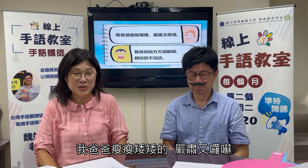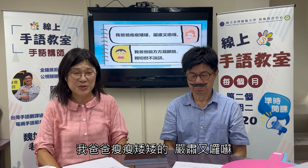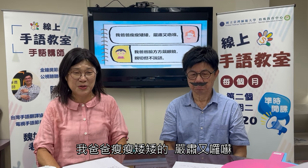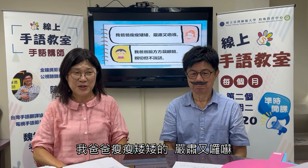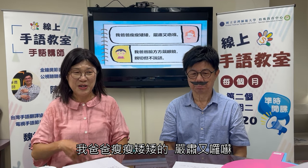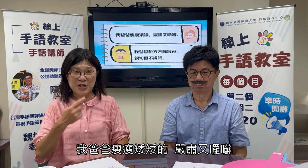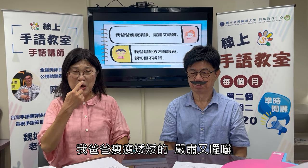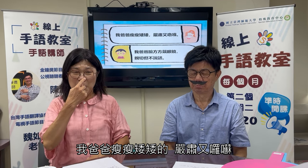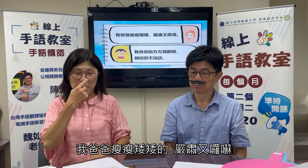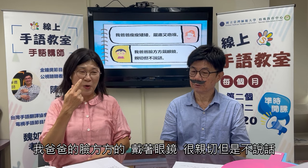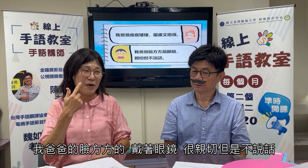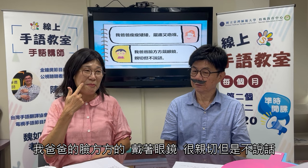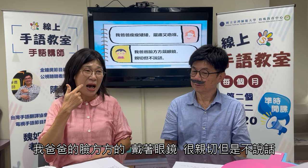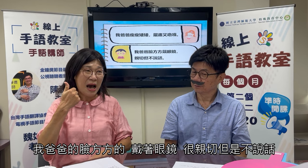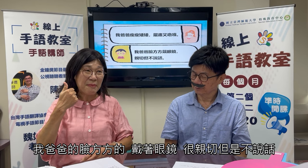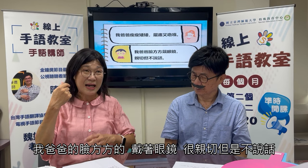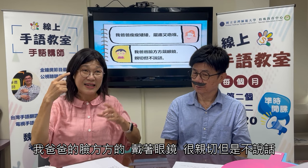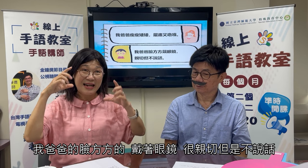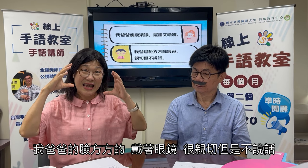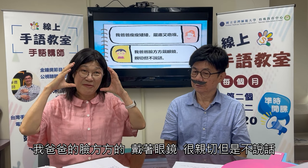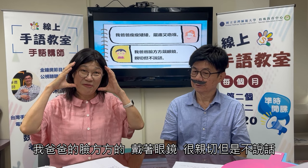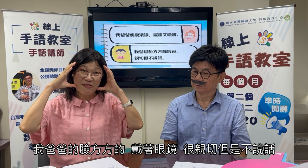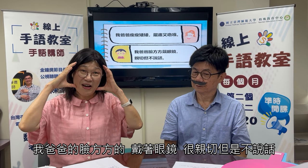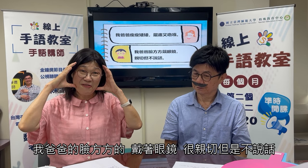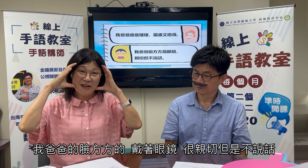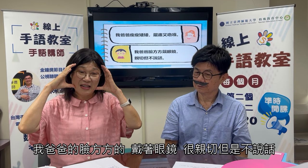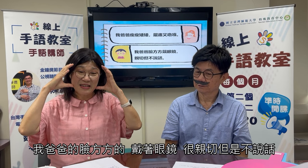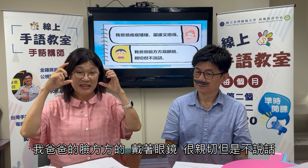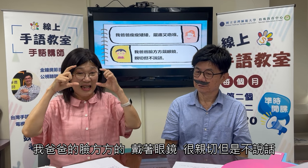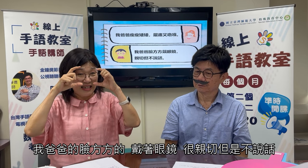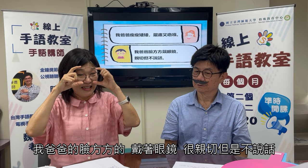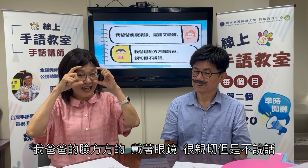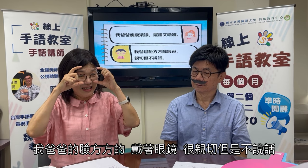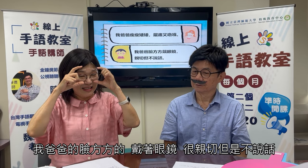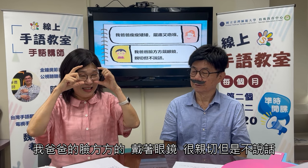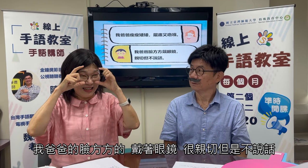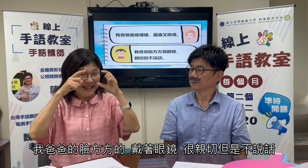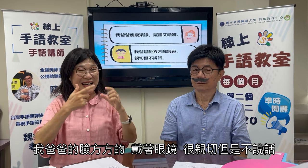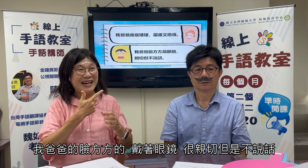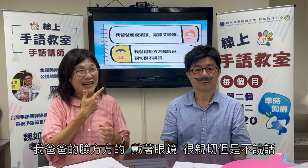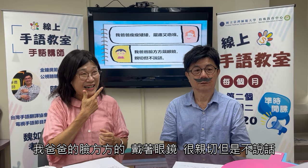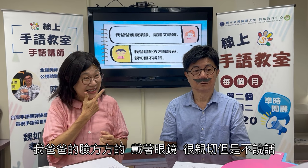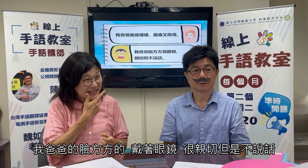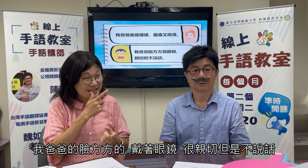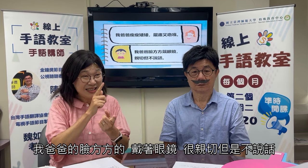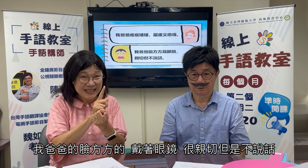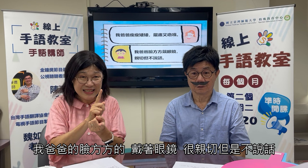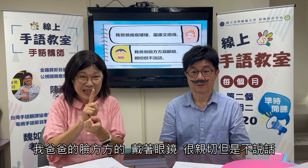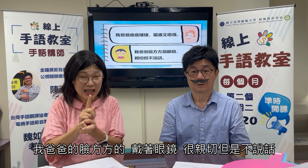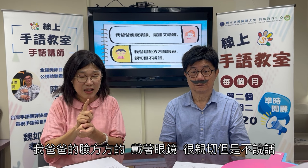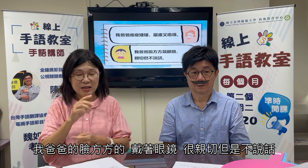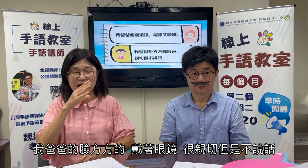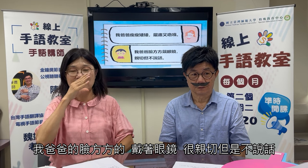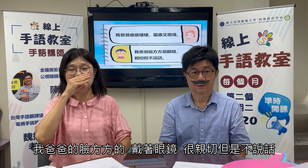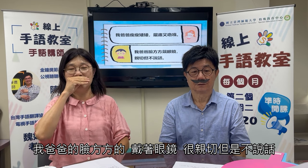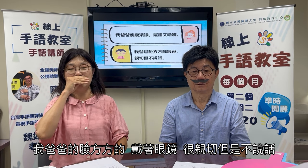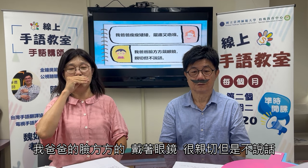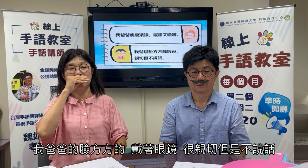嗦。我爸爸的脸方方的，戴个眼镜，很亲切但是不说话。